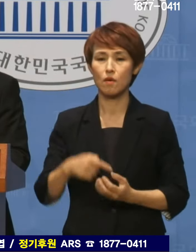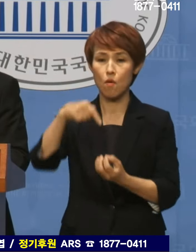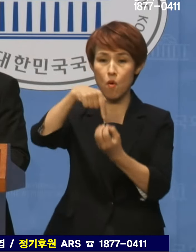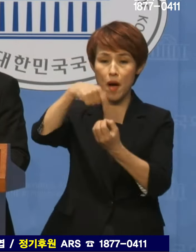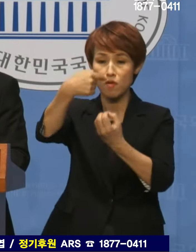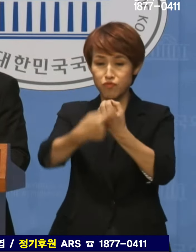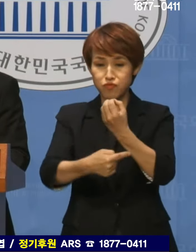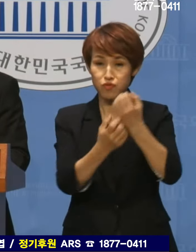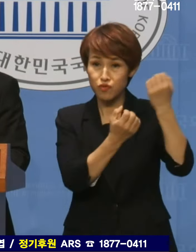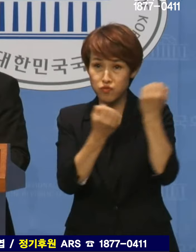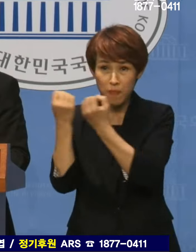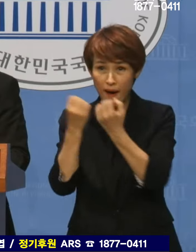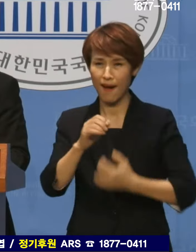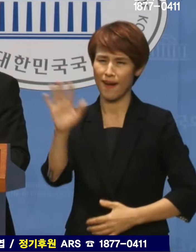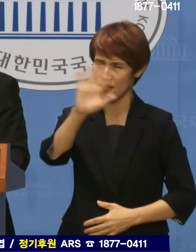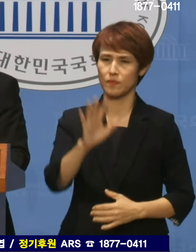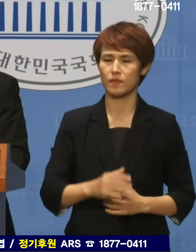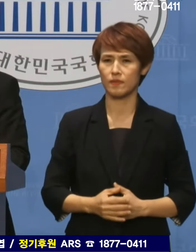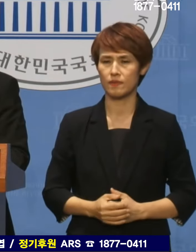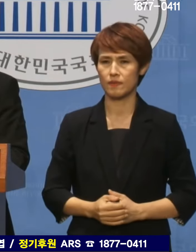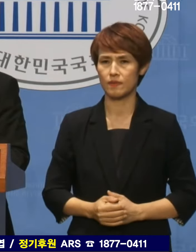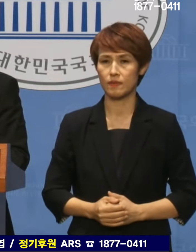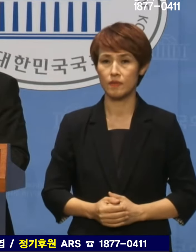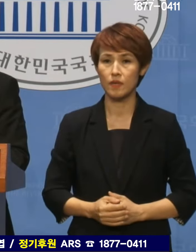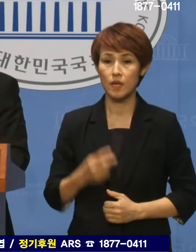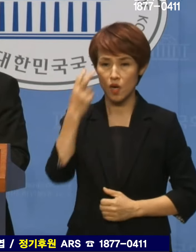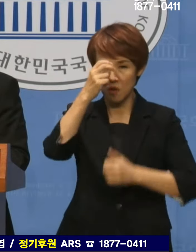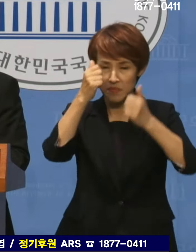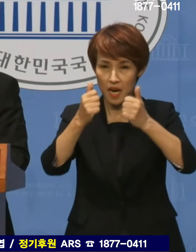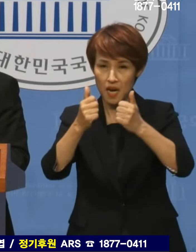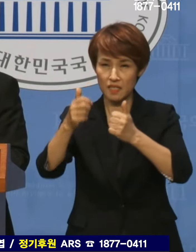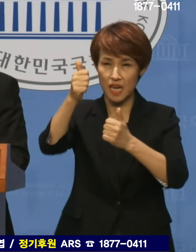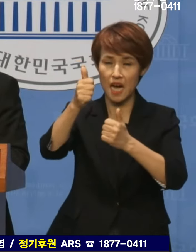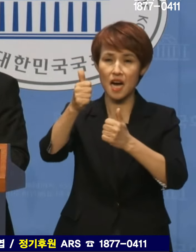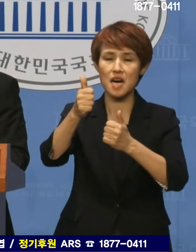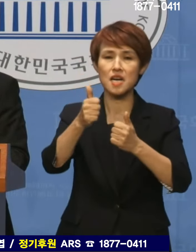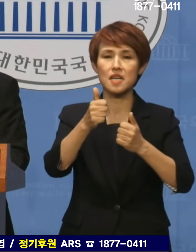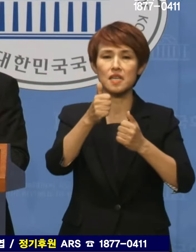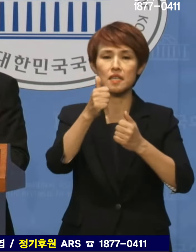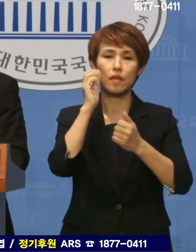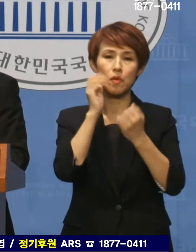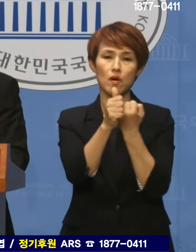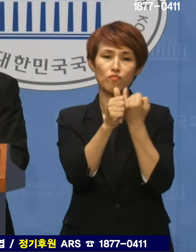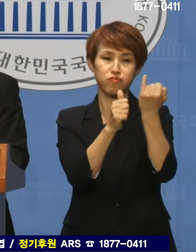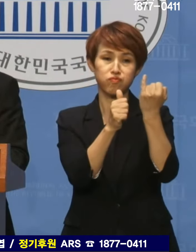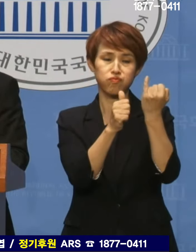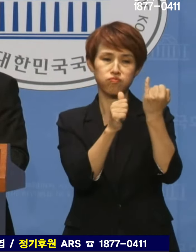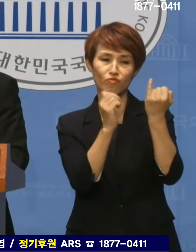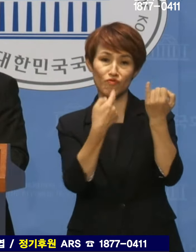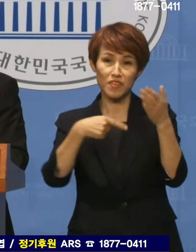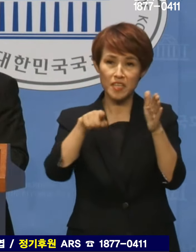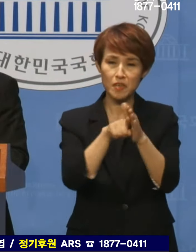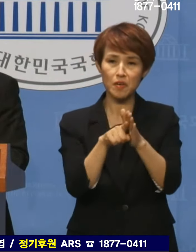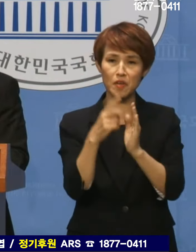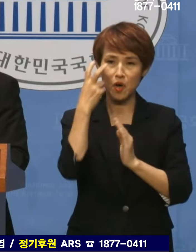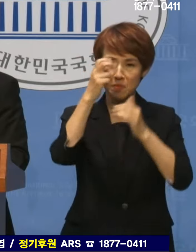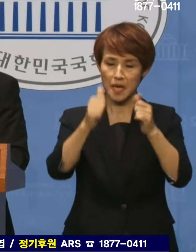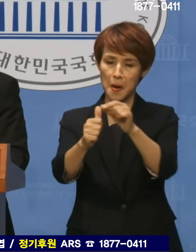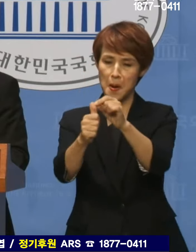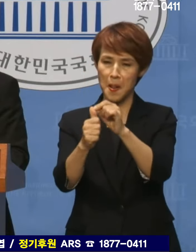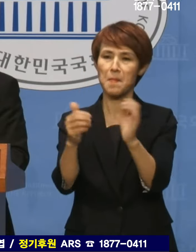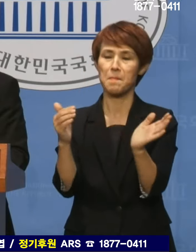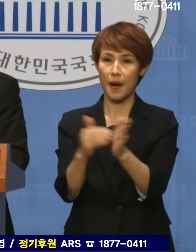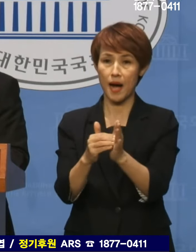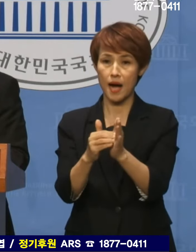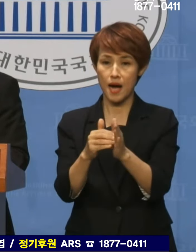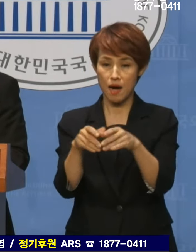긋는다고 수박되지 않습니다. 검찰 수뇌부를 모두 김건희 여사를 위한 방탄 검사단으로 채워놓고